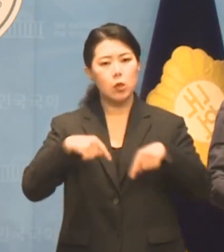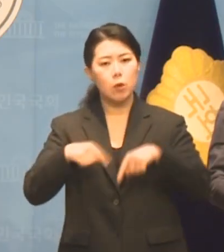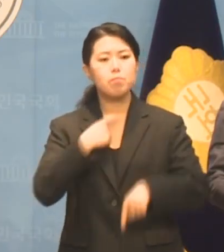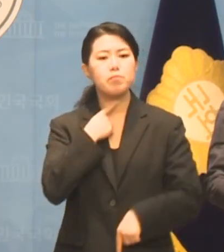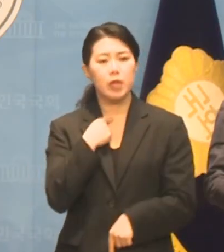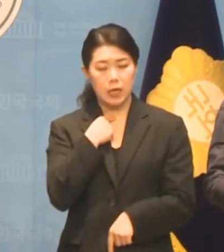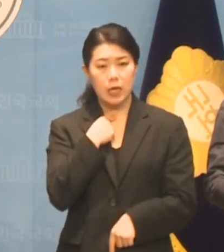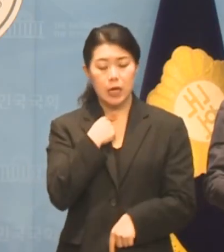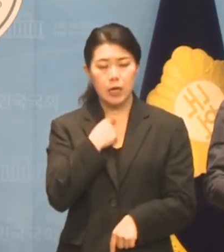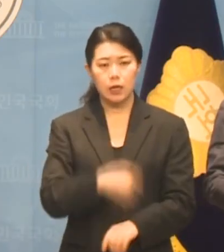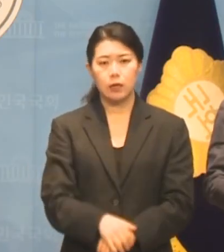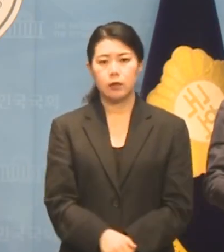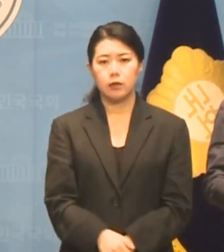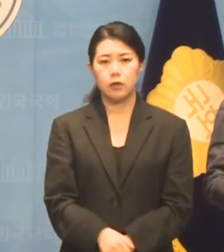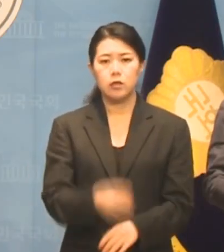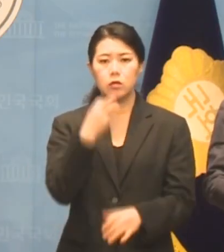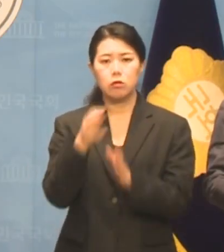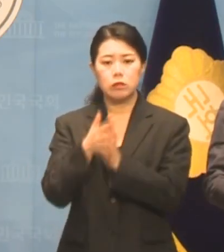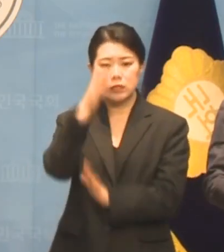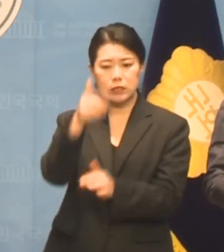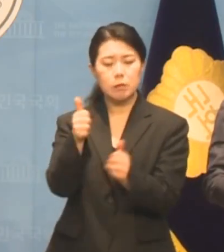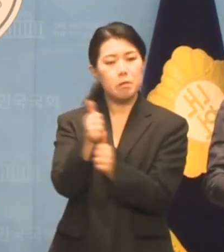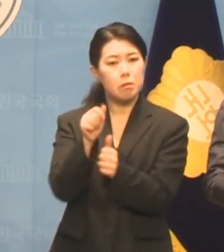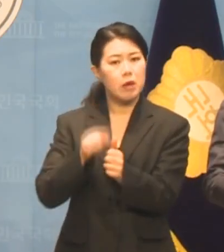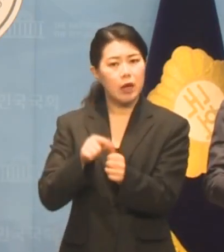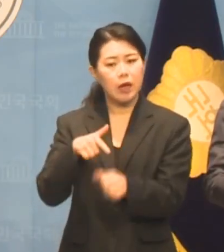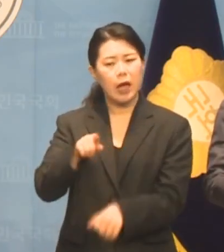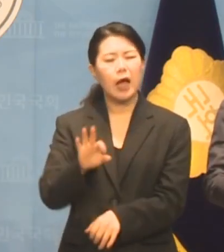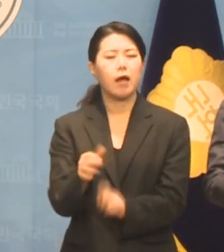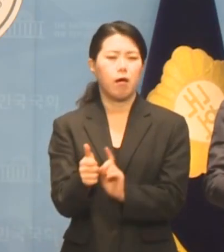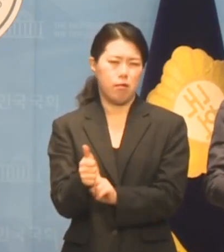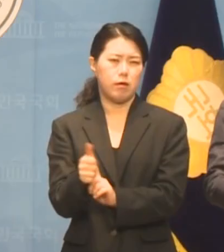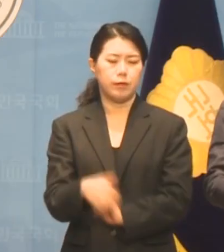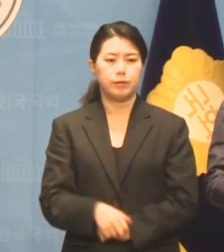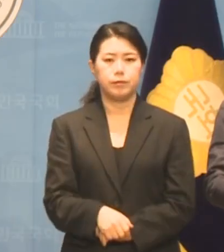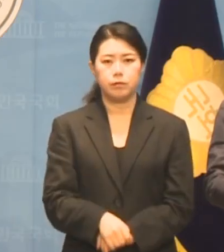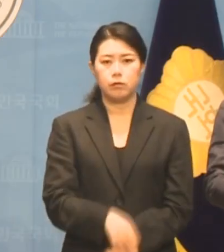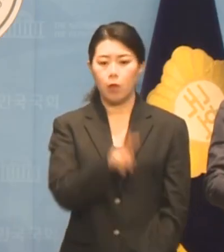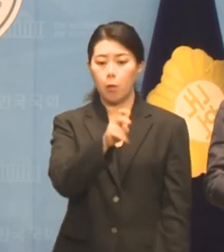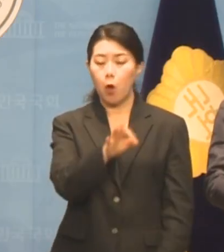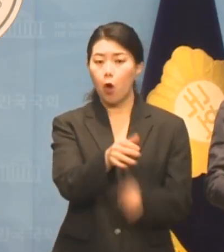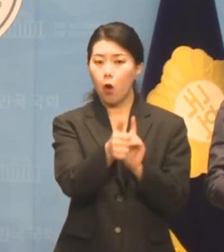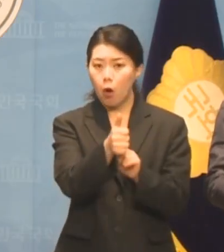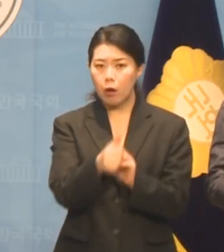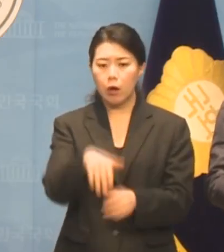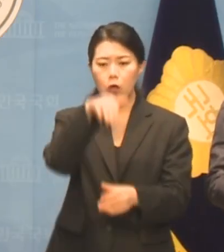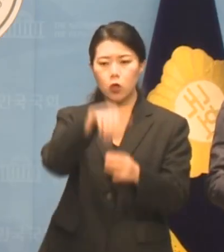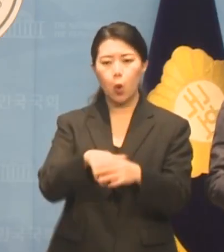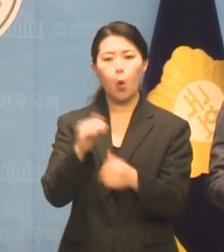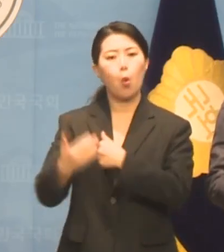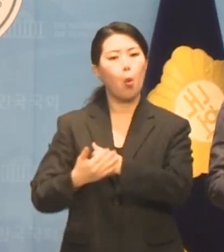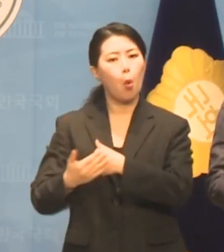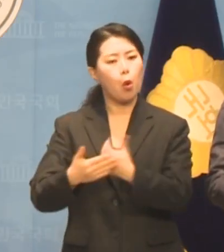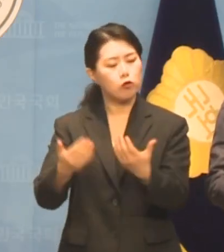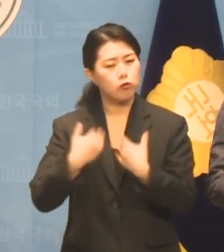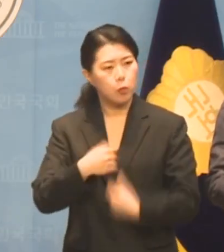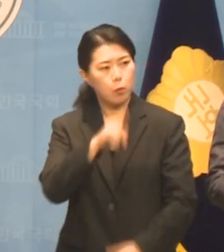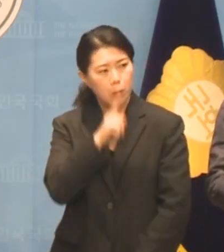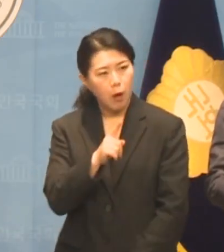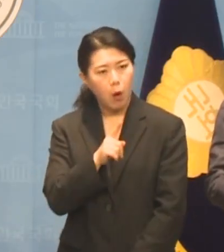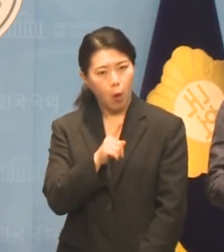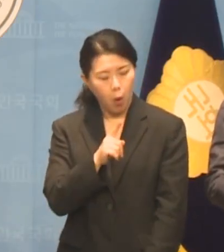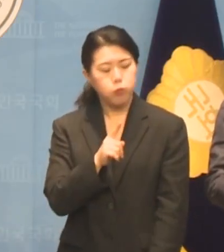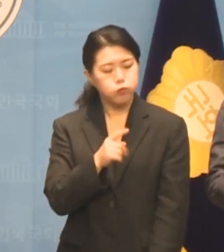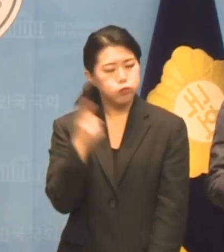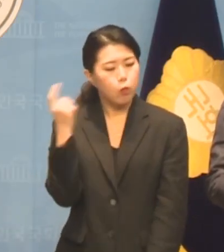전 정무부시장이었던 강모 씨에게 명태균 씨가 선거를 돕겠다고 하니 이야기를